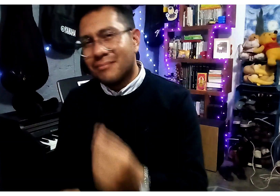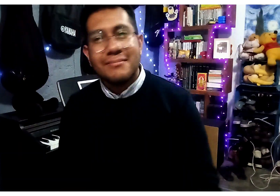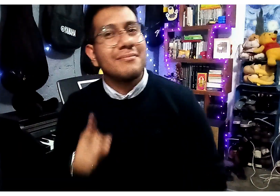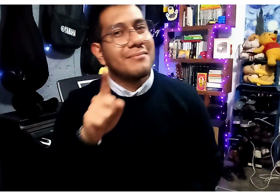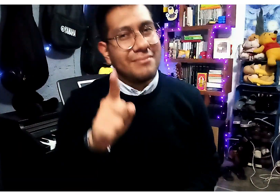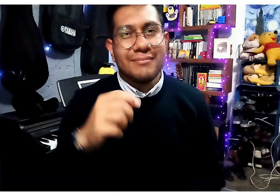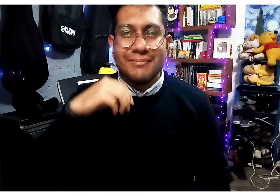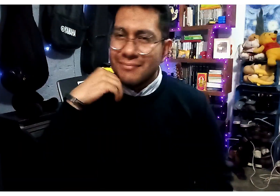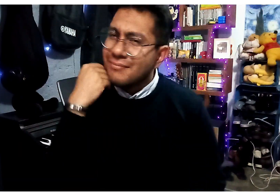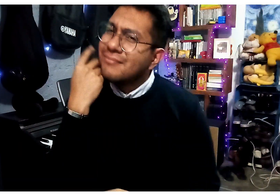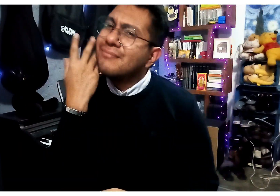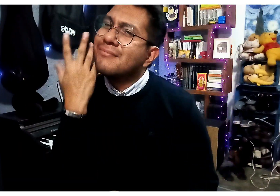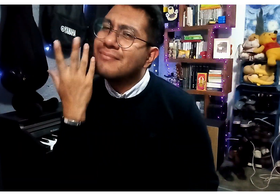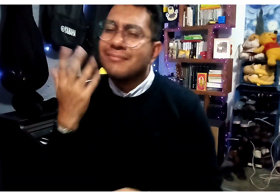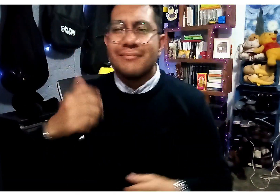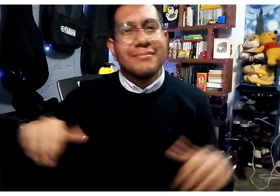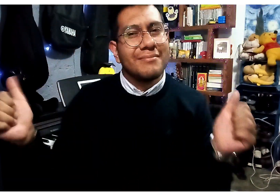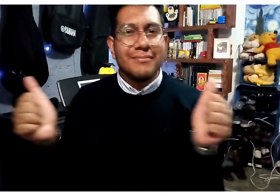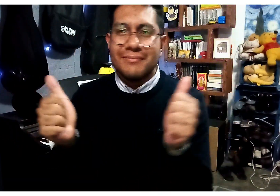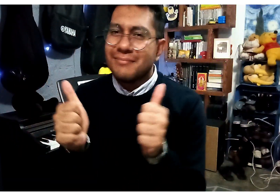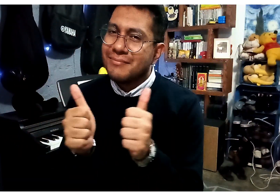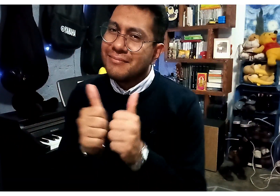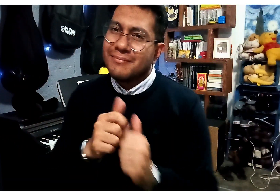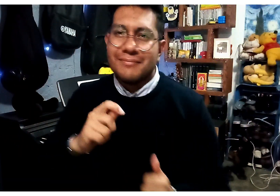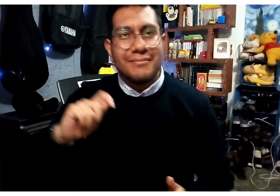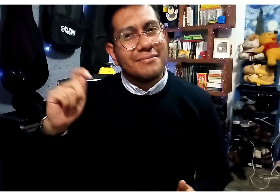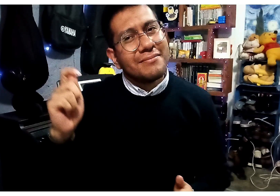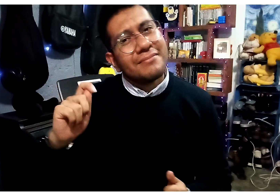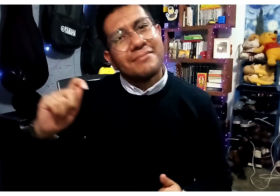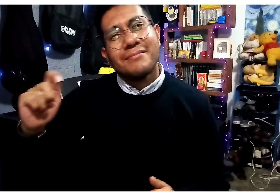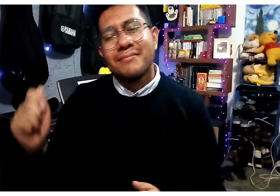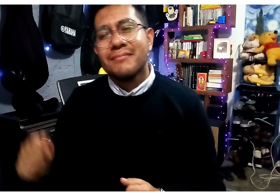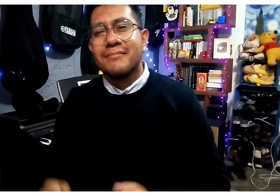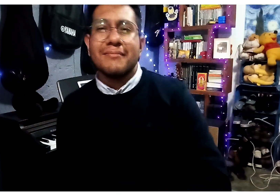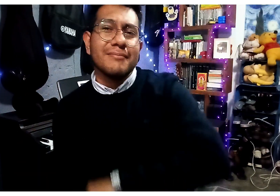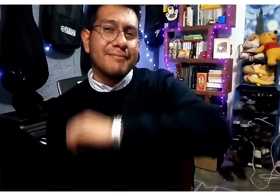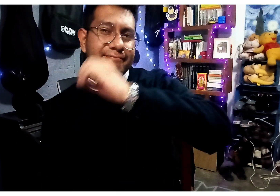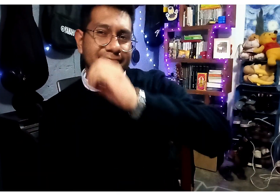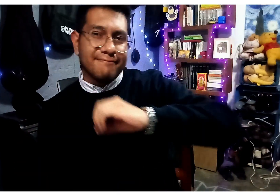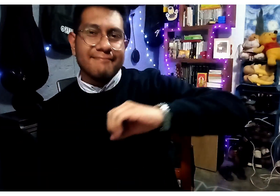Cuéntame si quisieras andar conmigo.